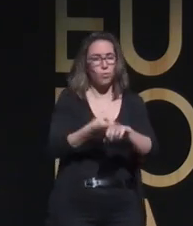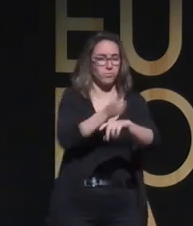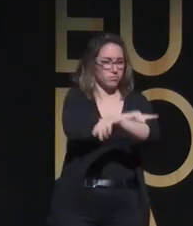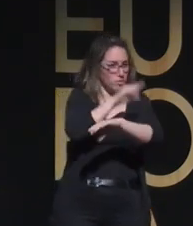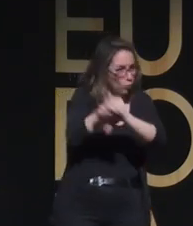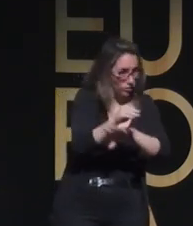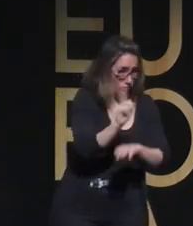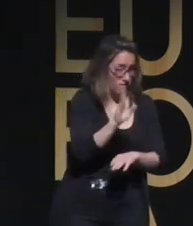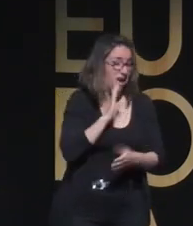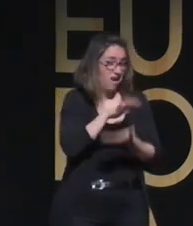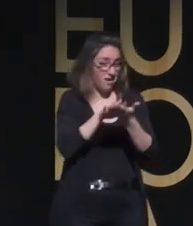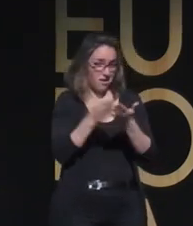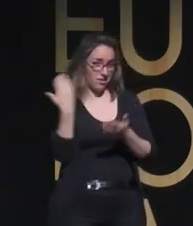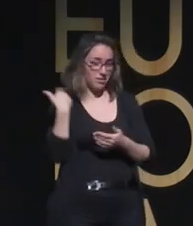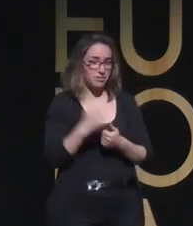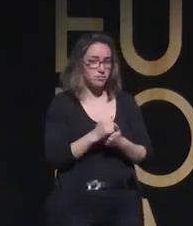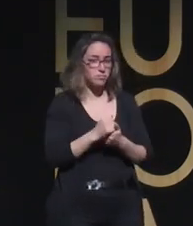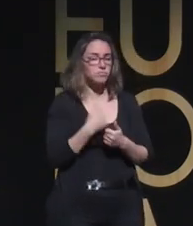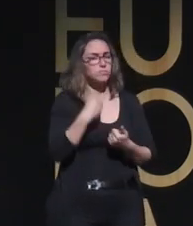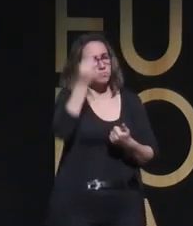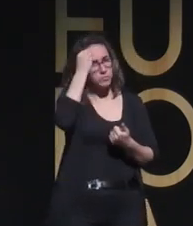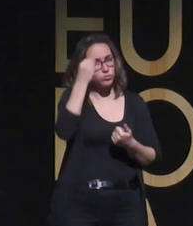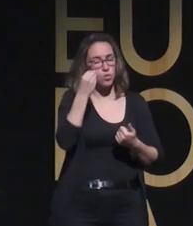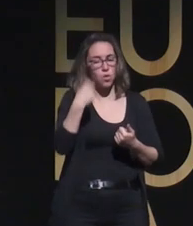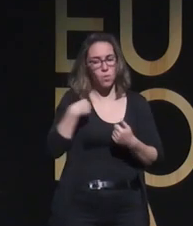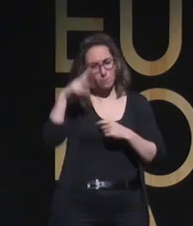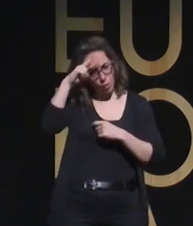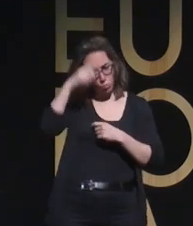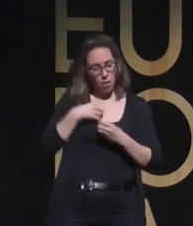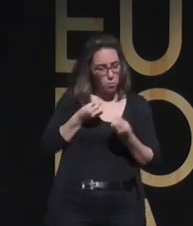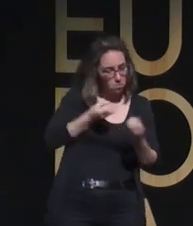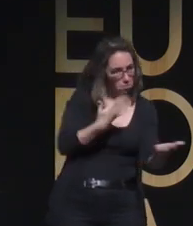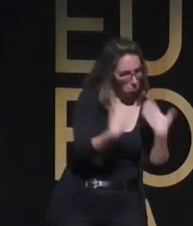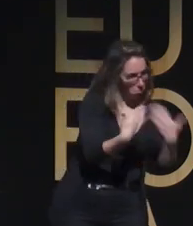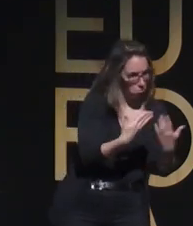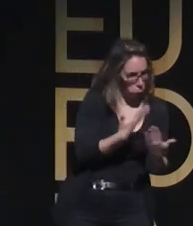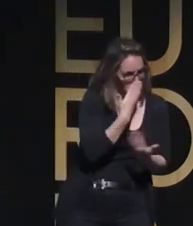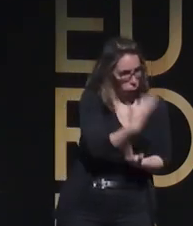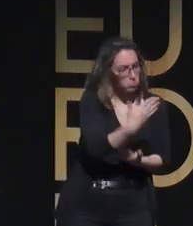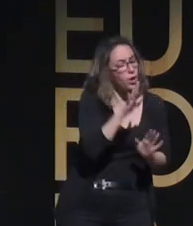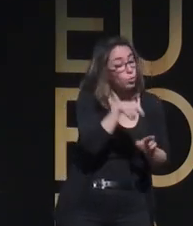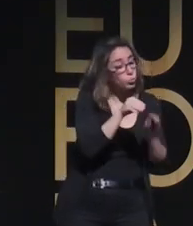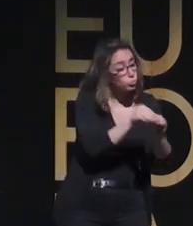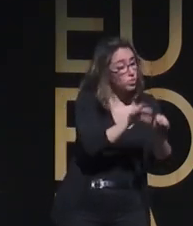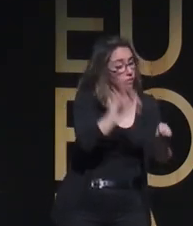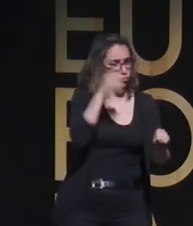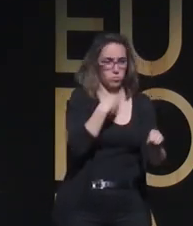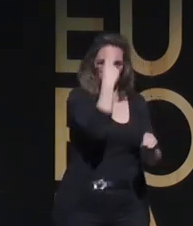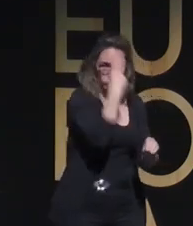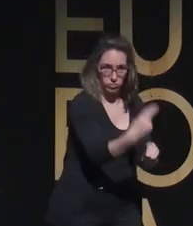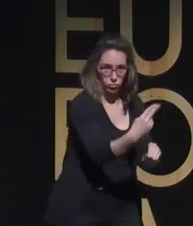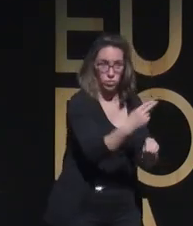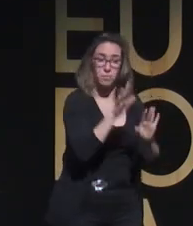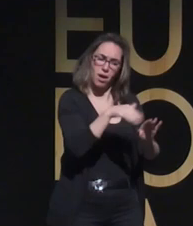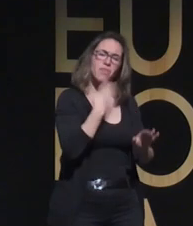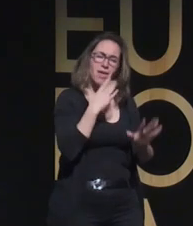que hablábamos antes, ¿no? Pero yo compartiría con ella mi preocupación, pero respetaría su petición. Pero como ya tiene 10 años, sí que le compartiría mi